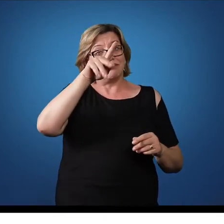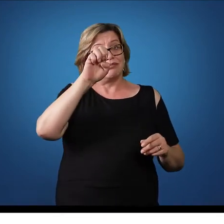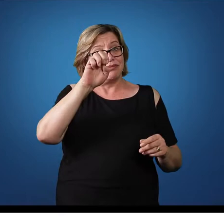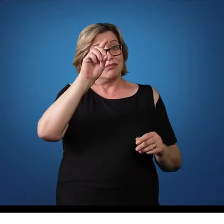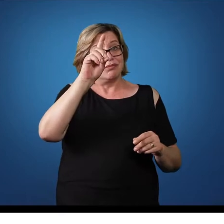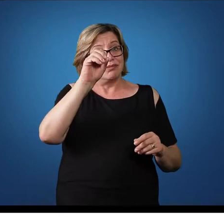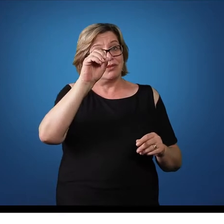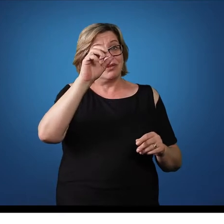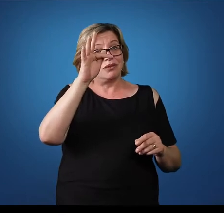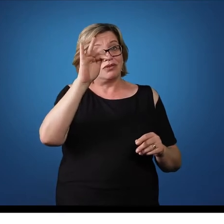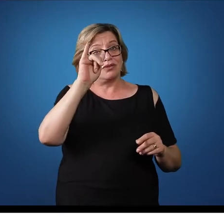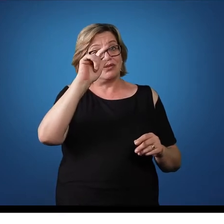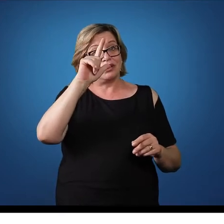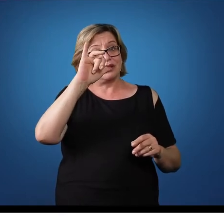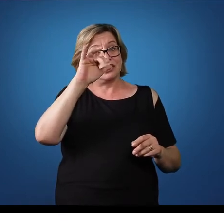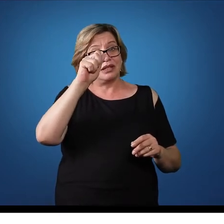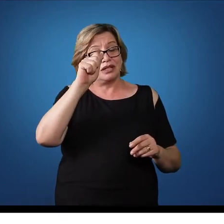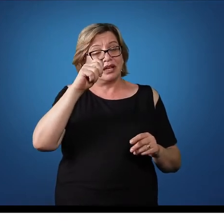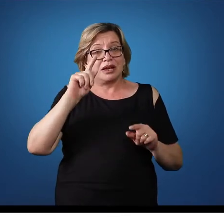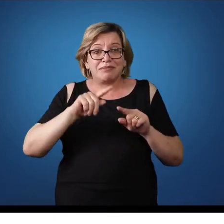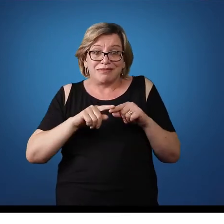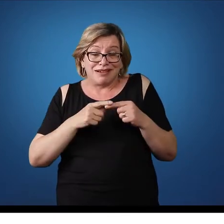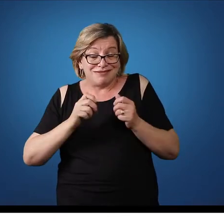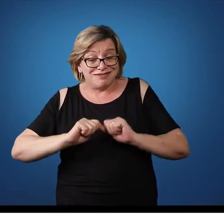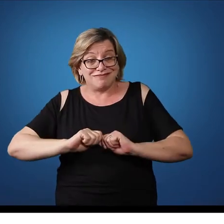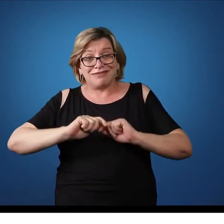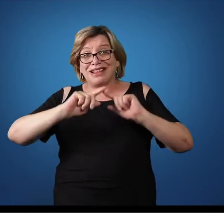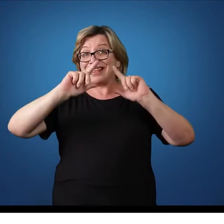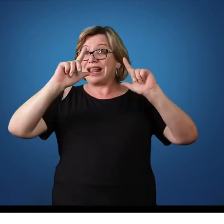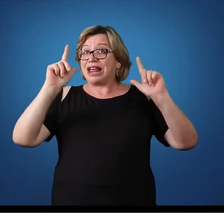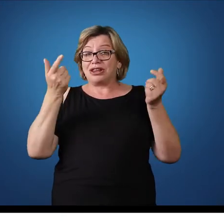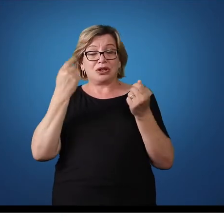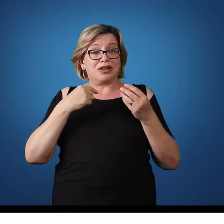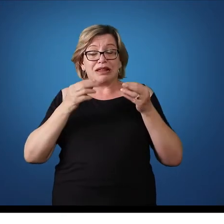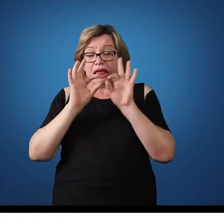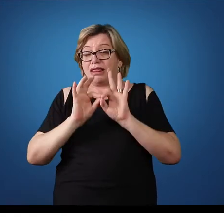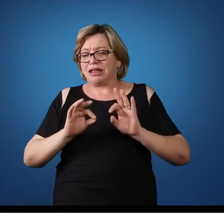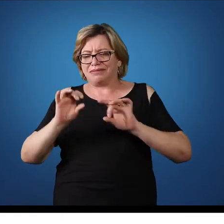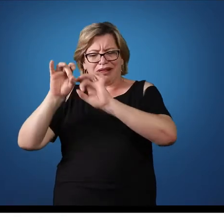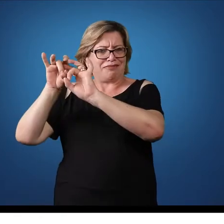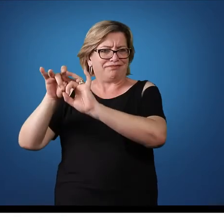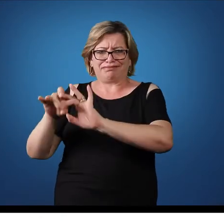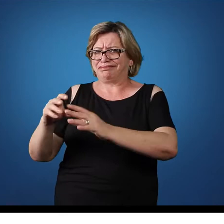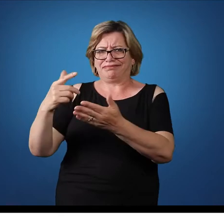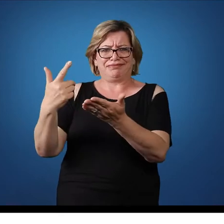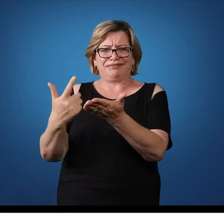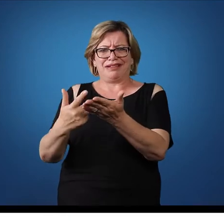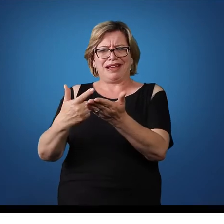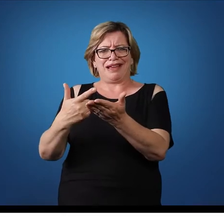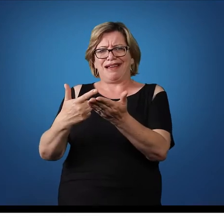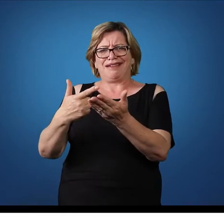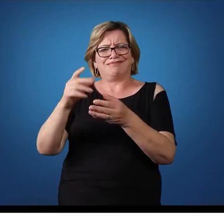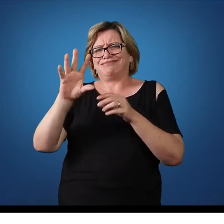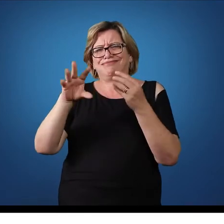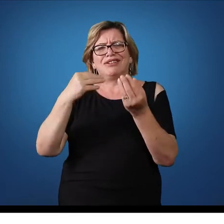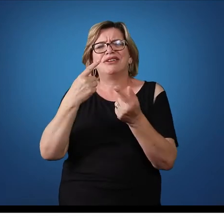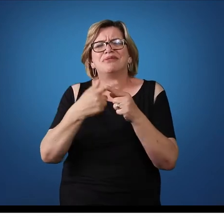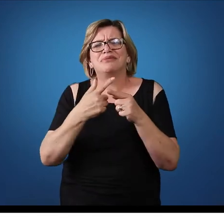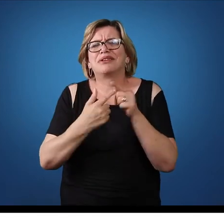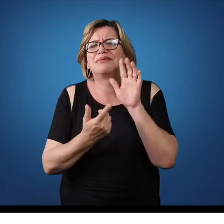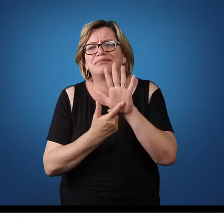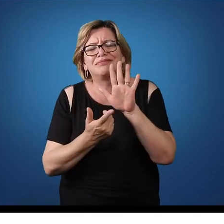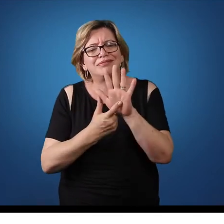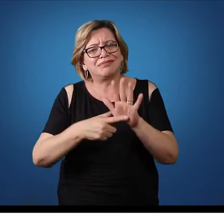pedofilia. Mas, obviamente, a gente não vai simplesmente rejeitar essa obra de arte porque ela retrata